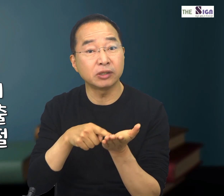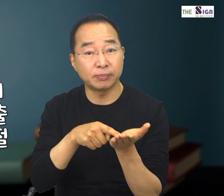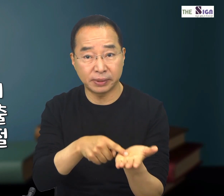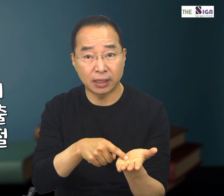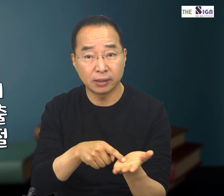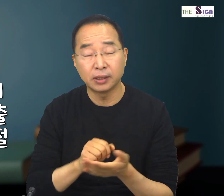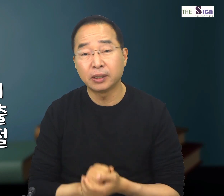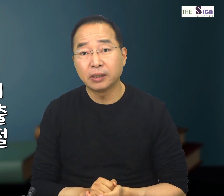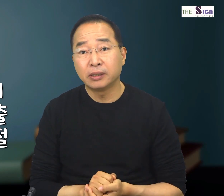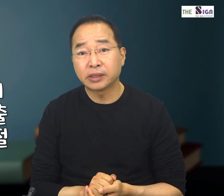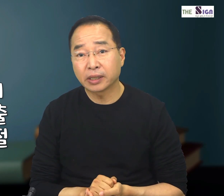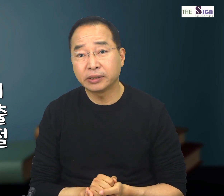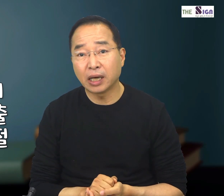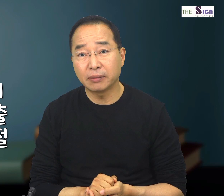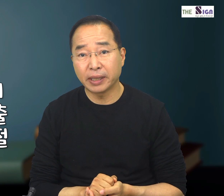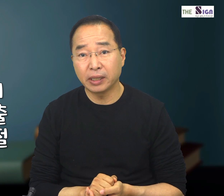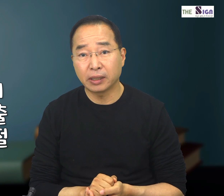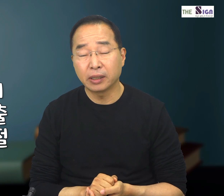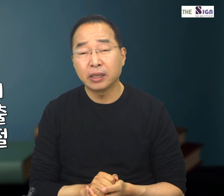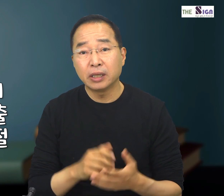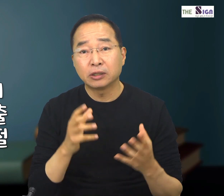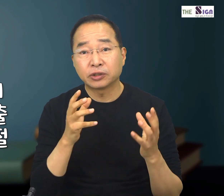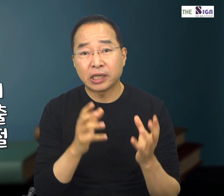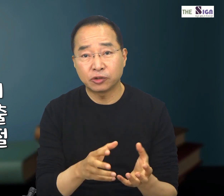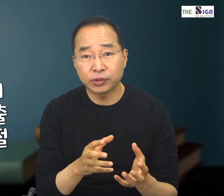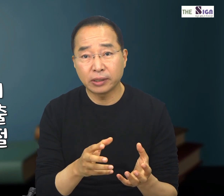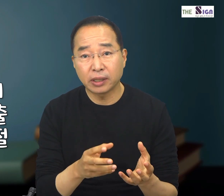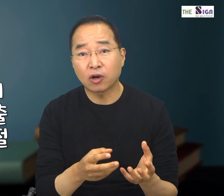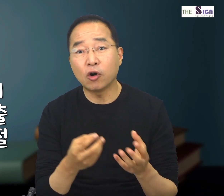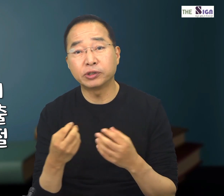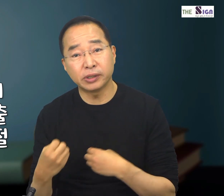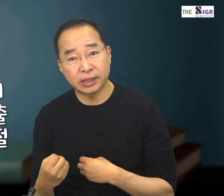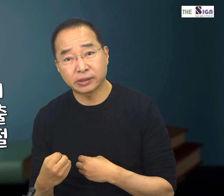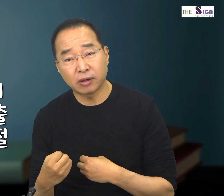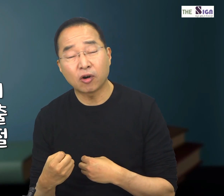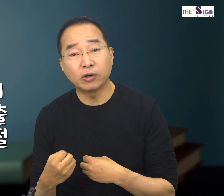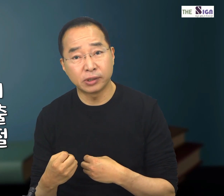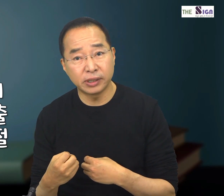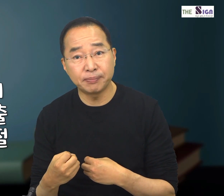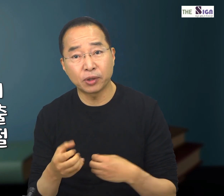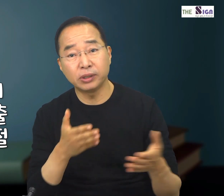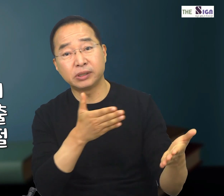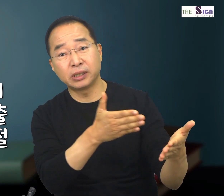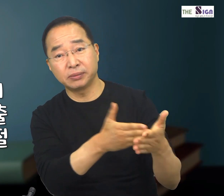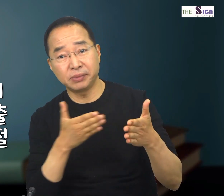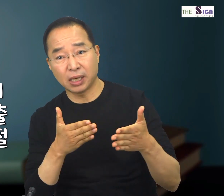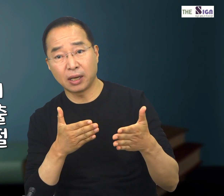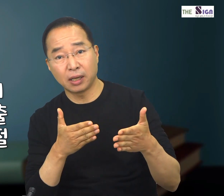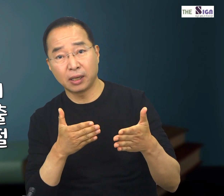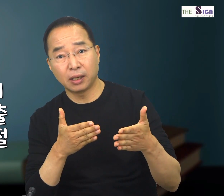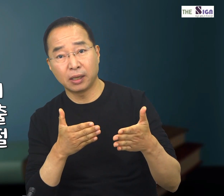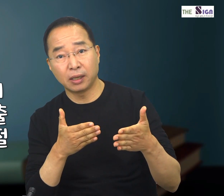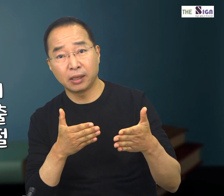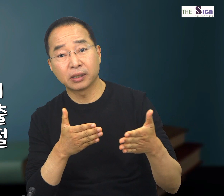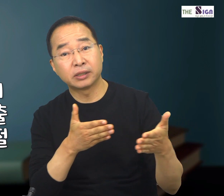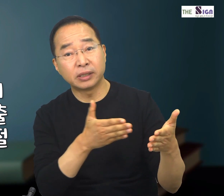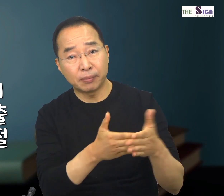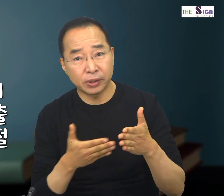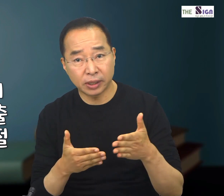겁니다. 자, 그 다음에 제출했는데 거절됐어. 거절된 표현은 이렇게 씁니다. 그러다